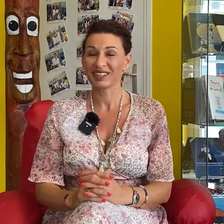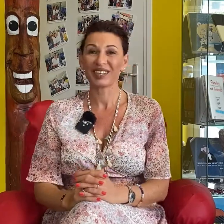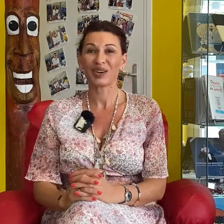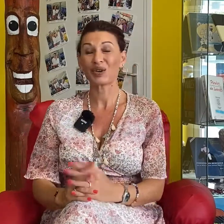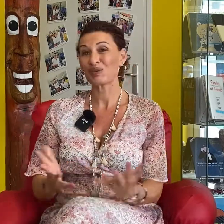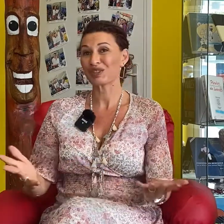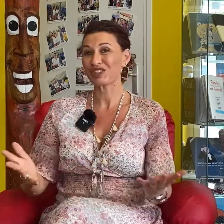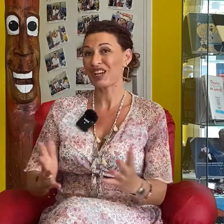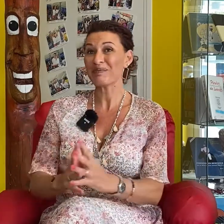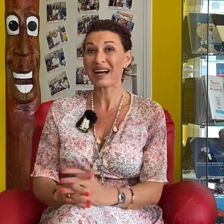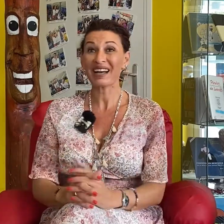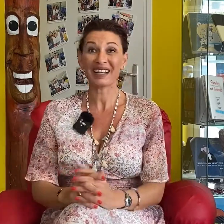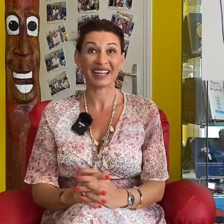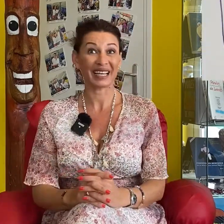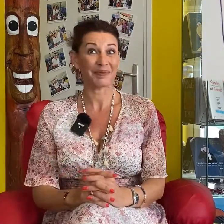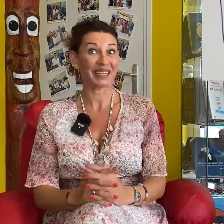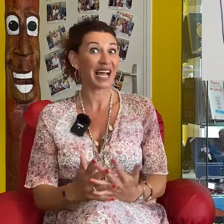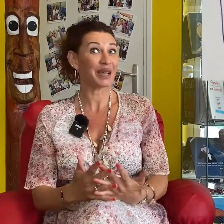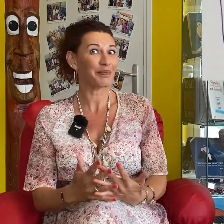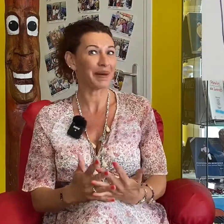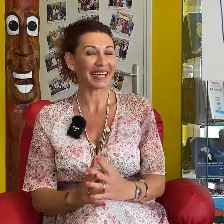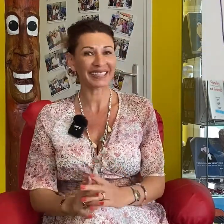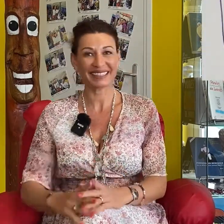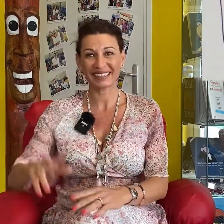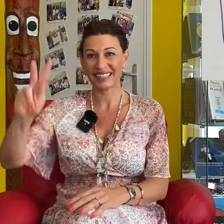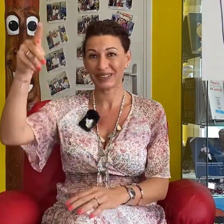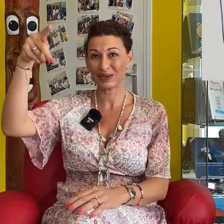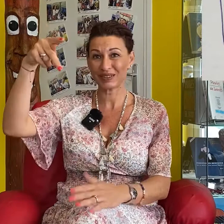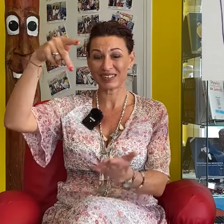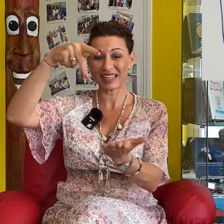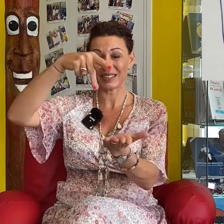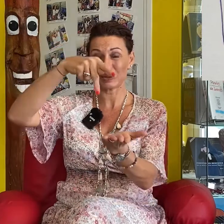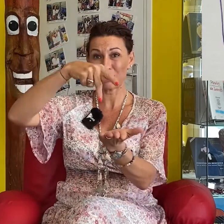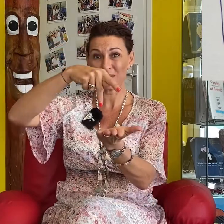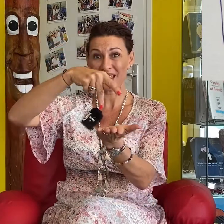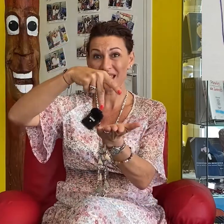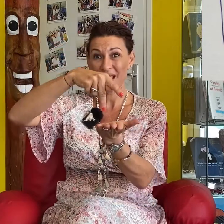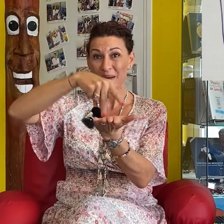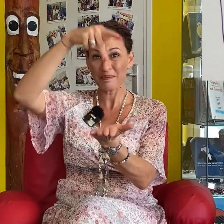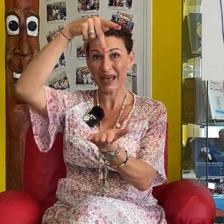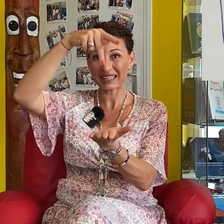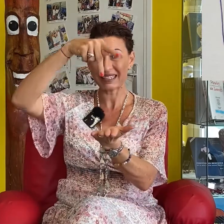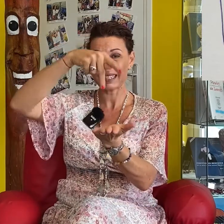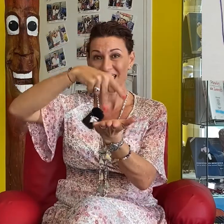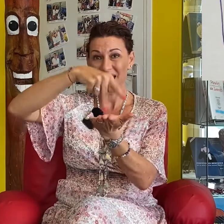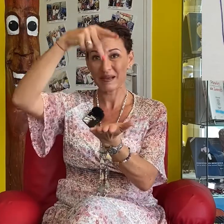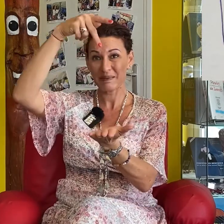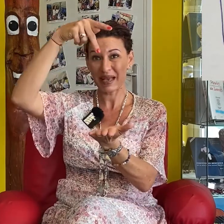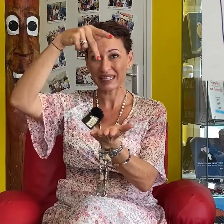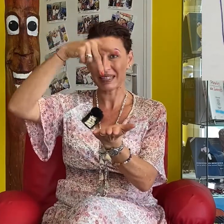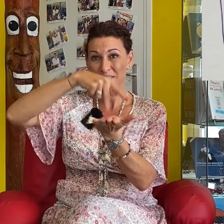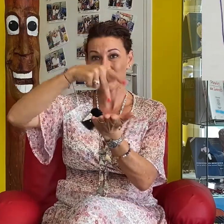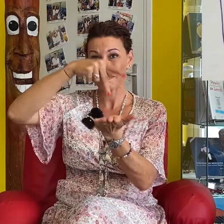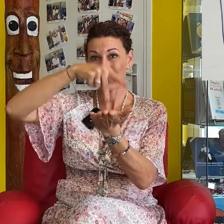On commence déjà par la capitale, Paris. Donc, c'est la lettre P, Paris, Paris,